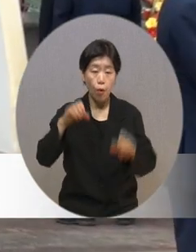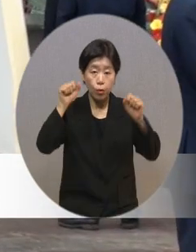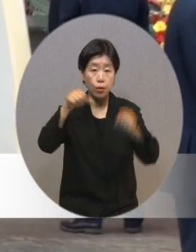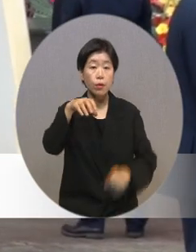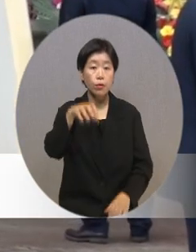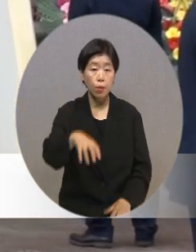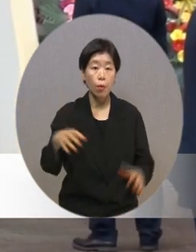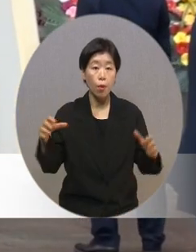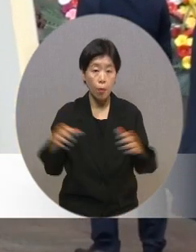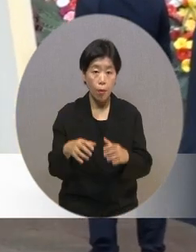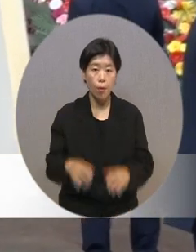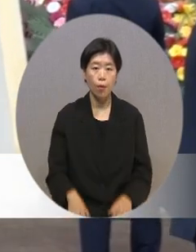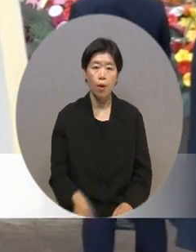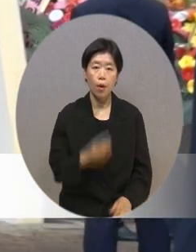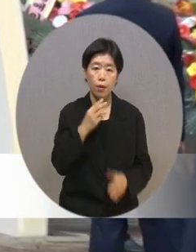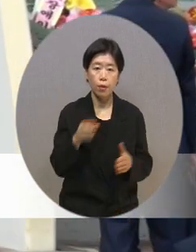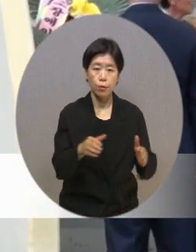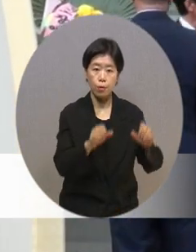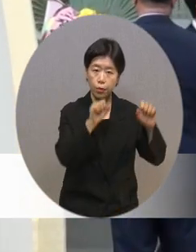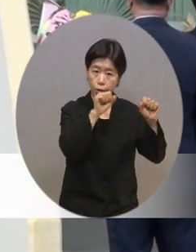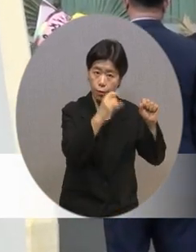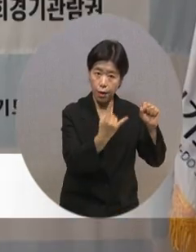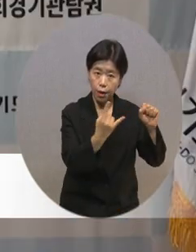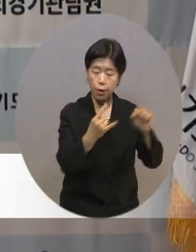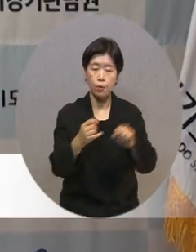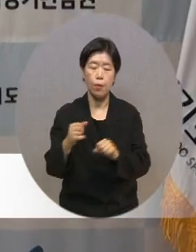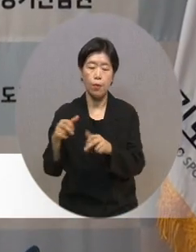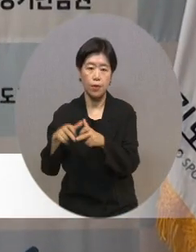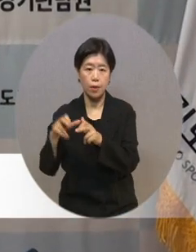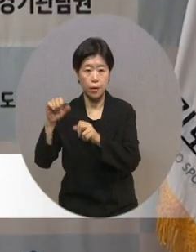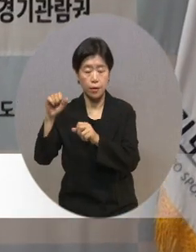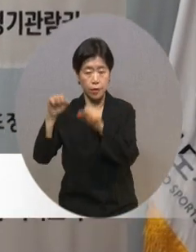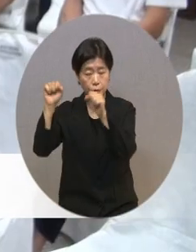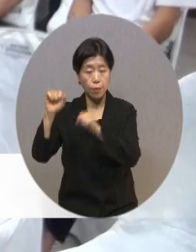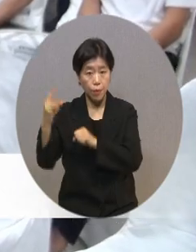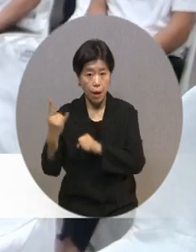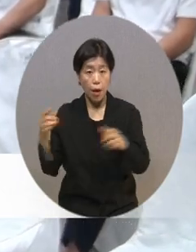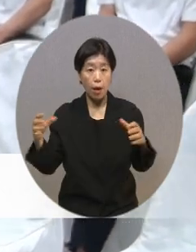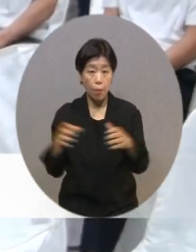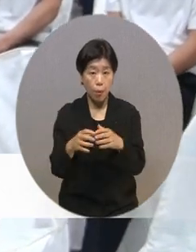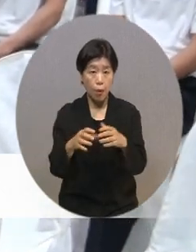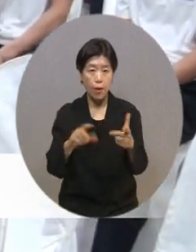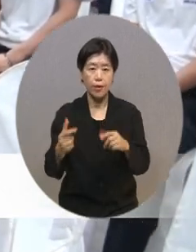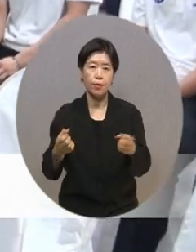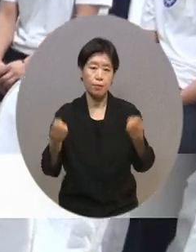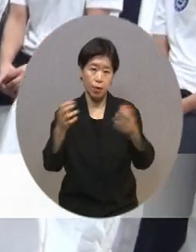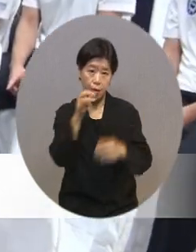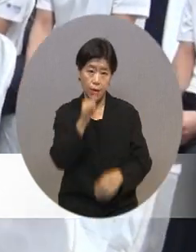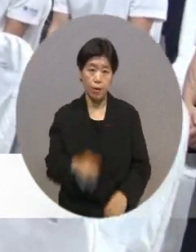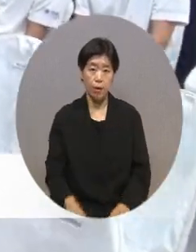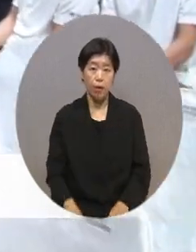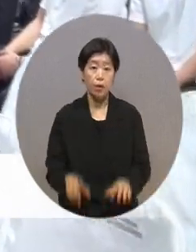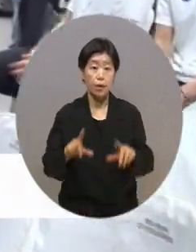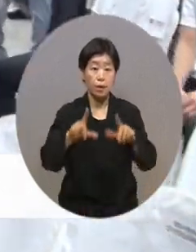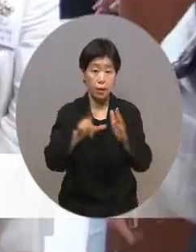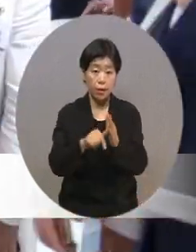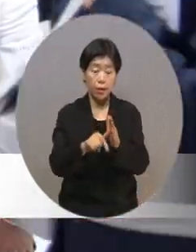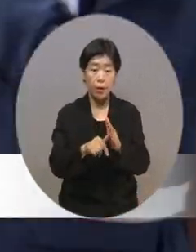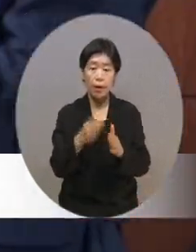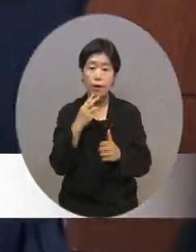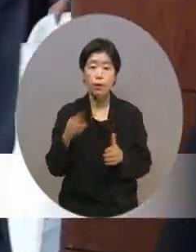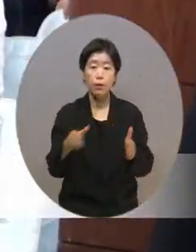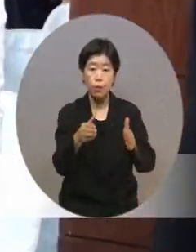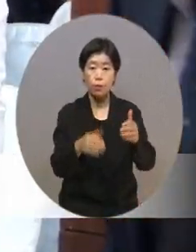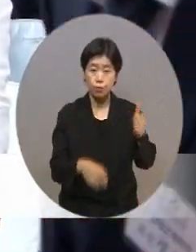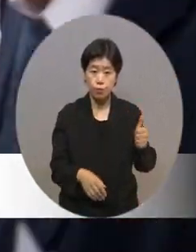경기도 체육회와 경기도 장애인체육회 북부지원센터 출범식을 진행했습니다. 이날 행사에는 김동연 경기도지사,